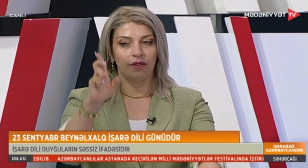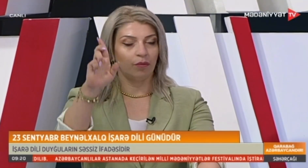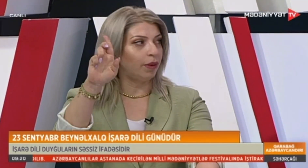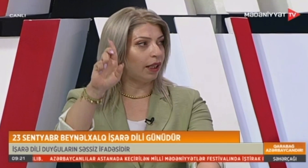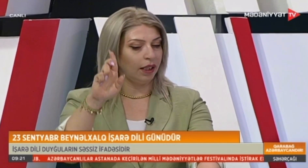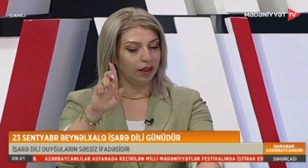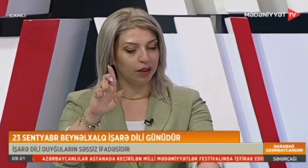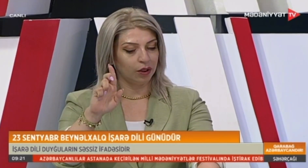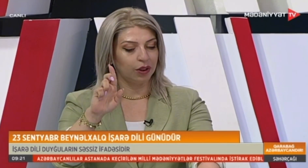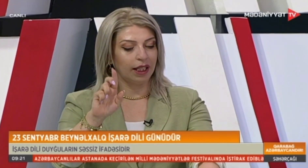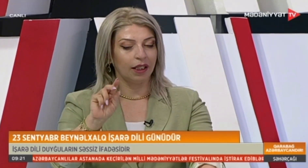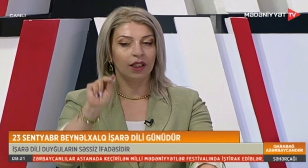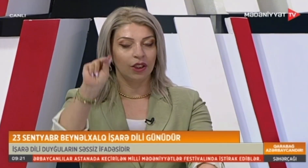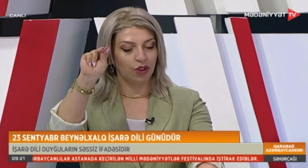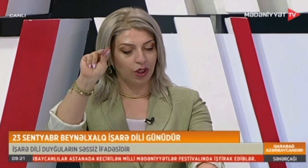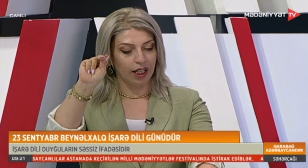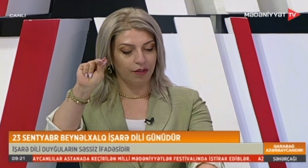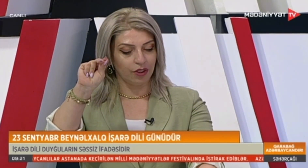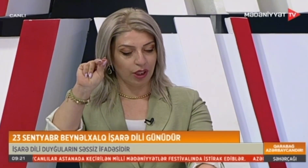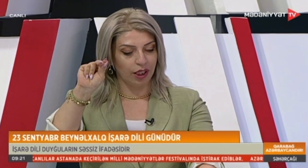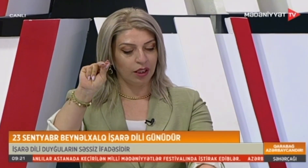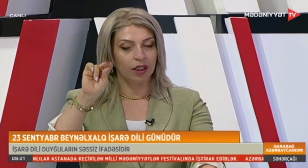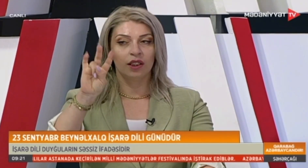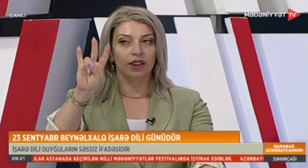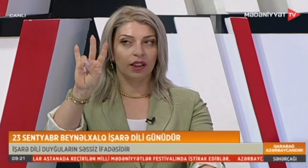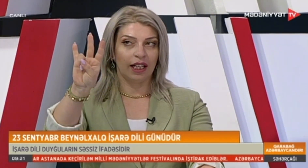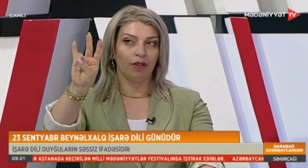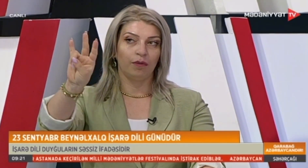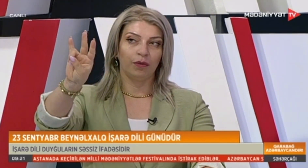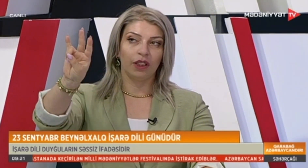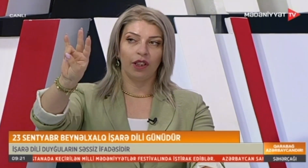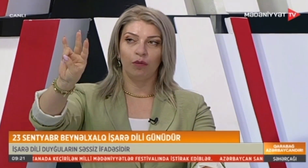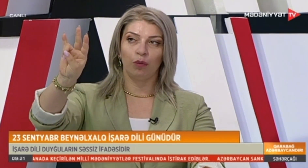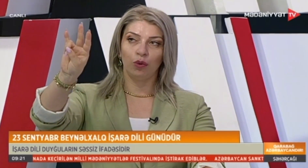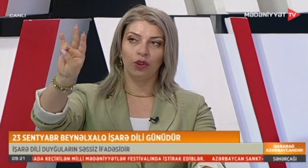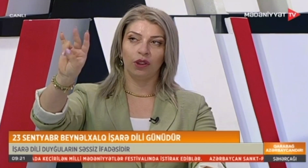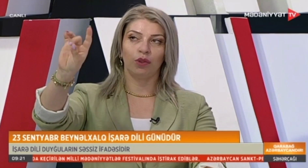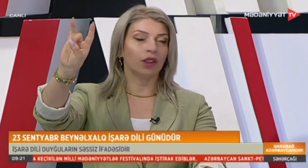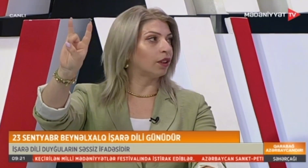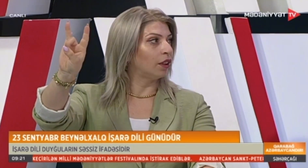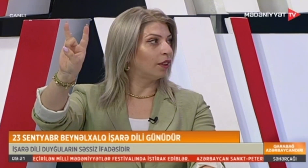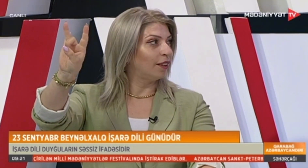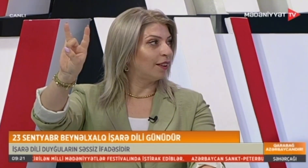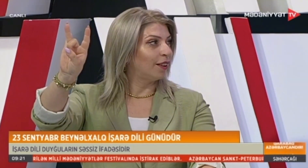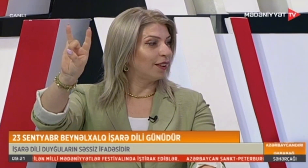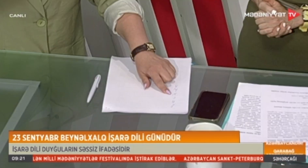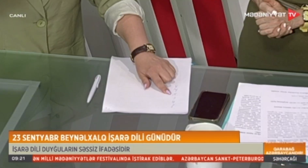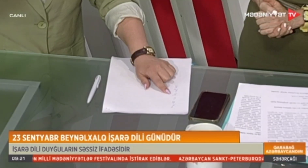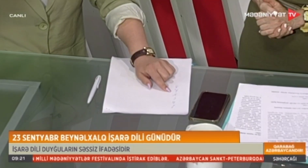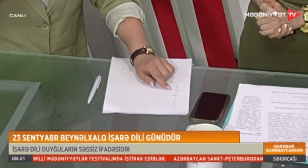B göstərik, C hərfi C, N hərfi. Fikir verin, bu N-dır, bu R-dır. Yəni, fərqlidir.